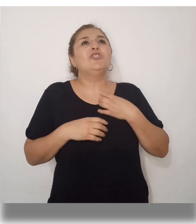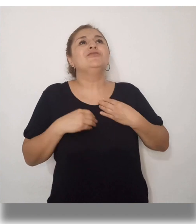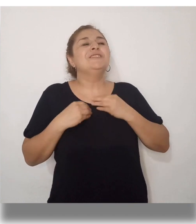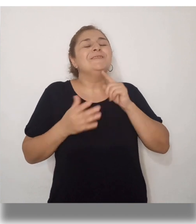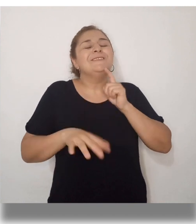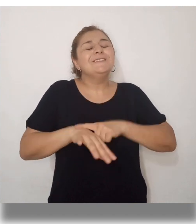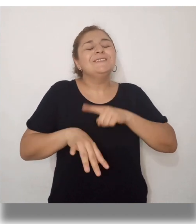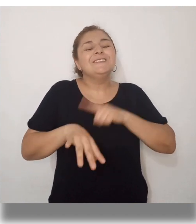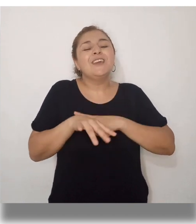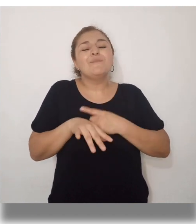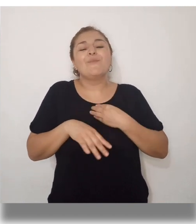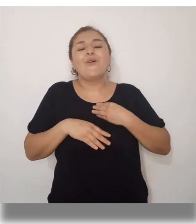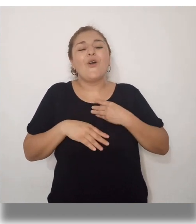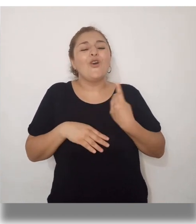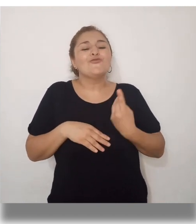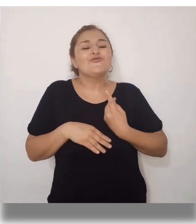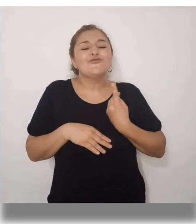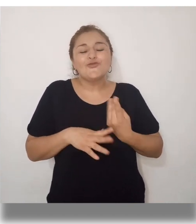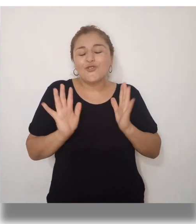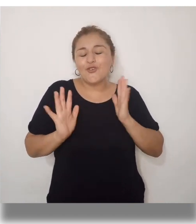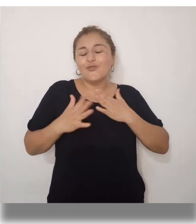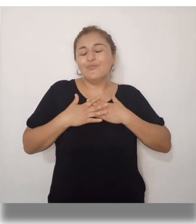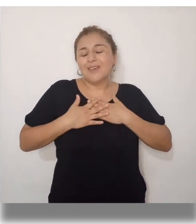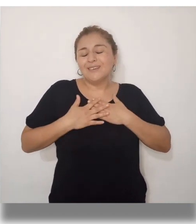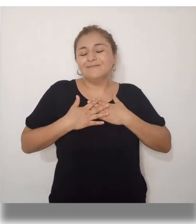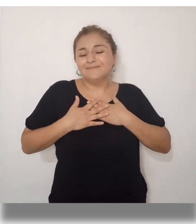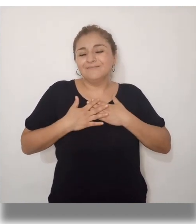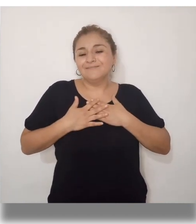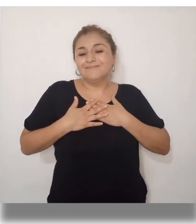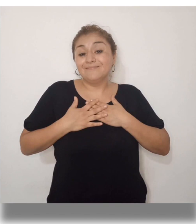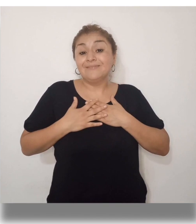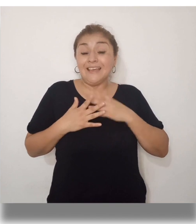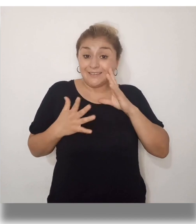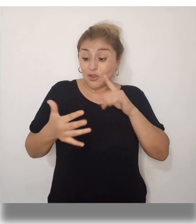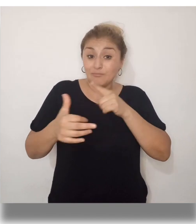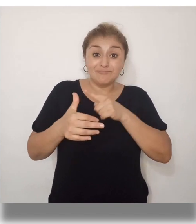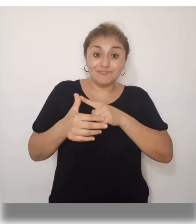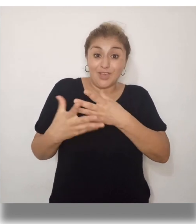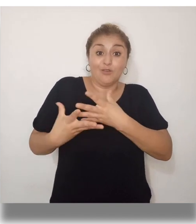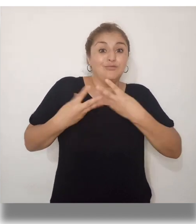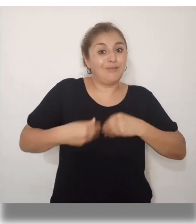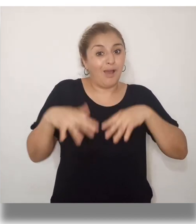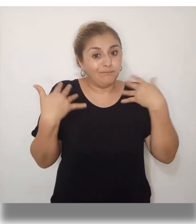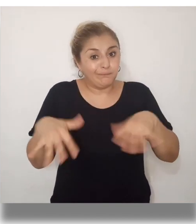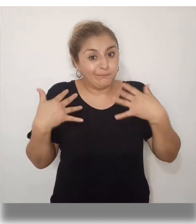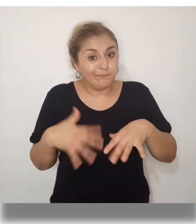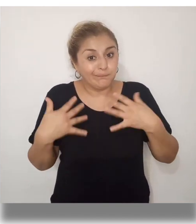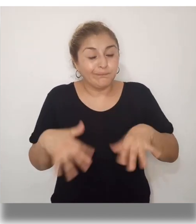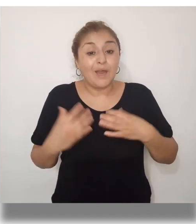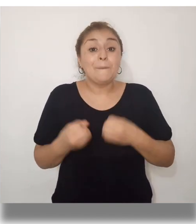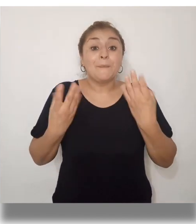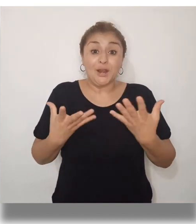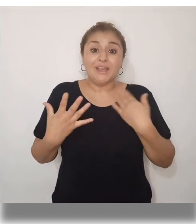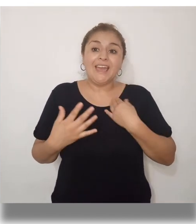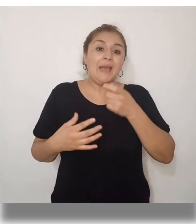esta soledad es altamente beneficiosa porque nos permite hacer un alto en el